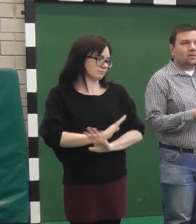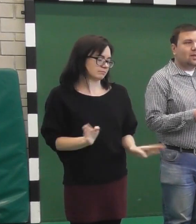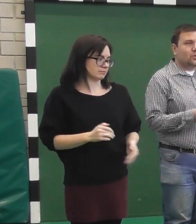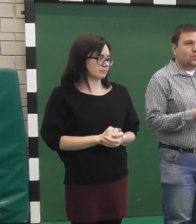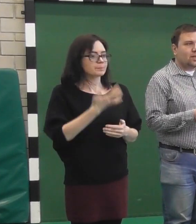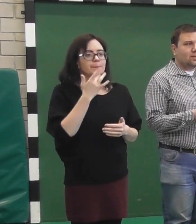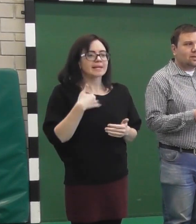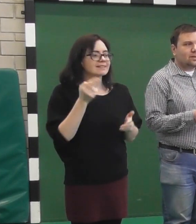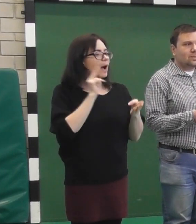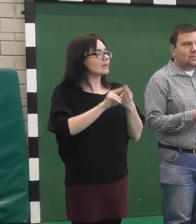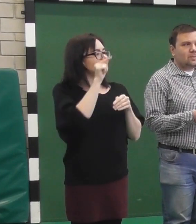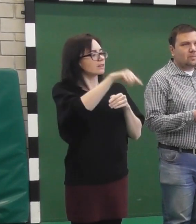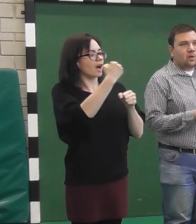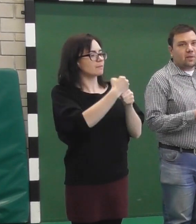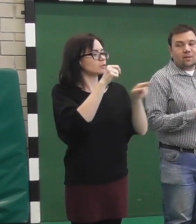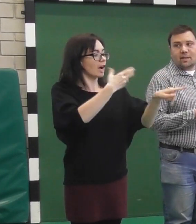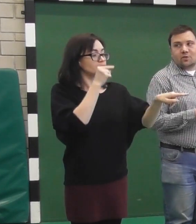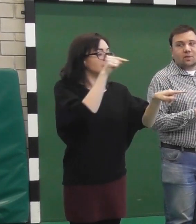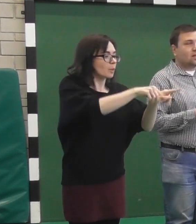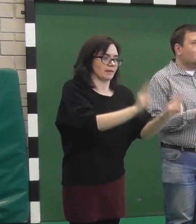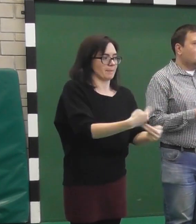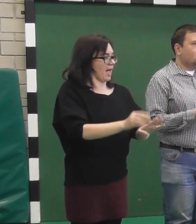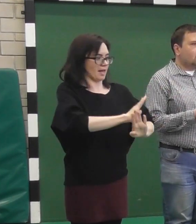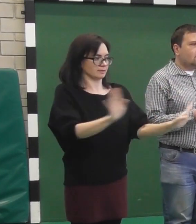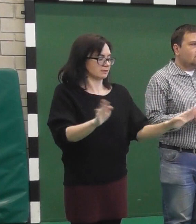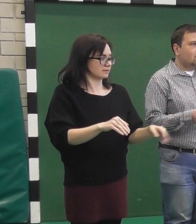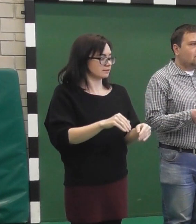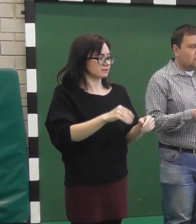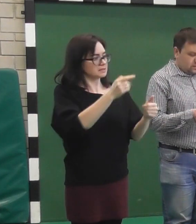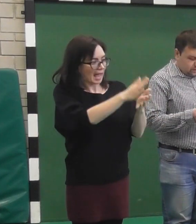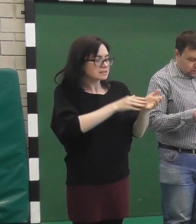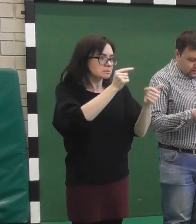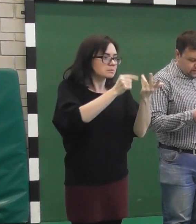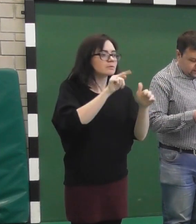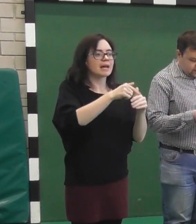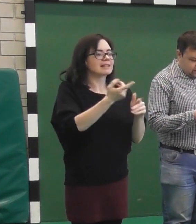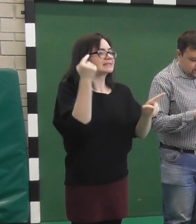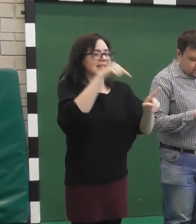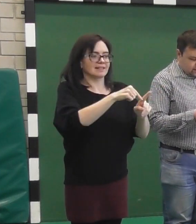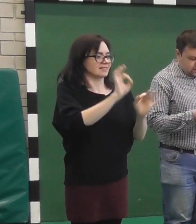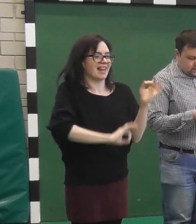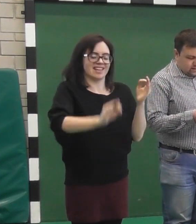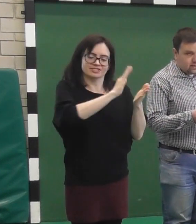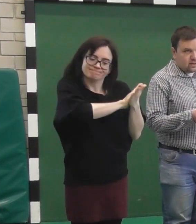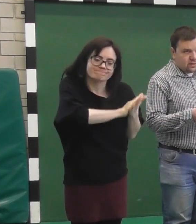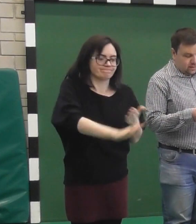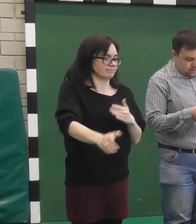Hivatalokban nem dolgozhattak, majd pedig a teljes kiirtásukra törekedett.